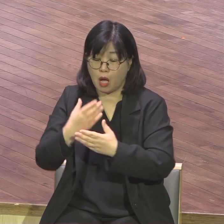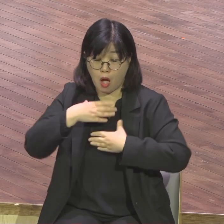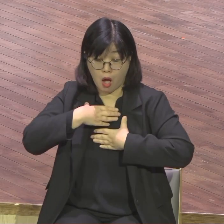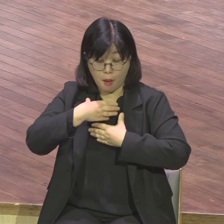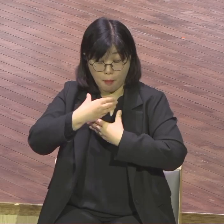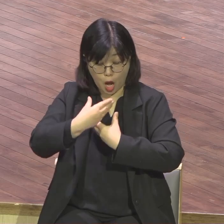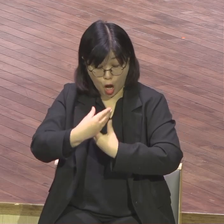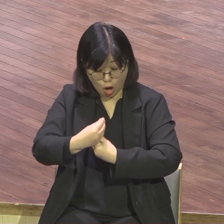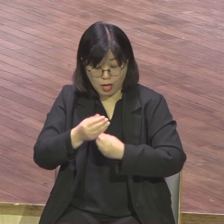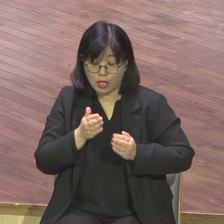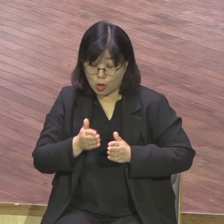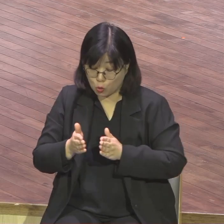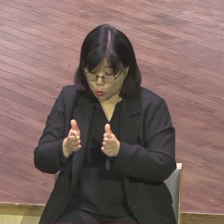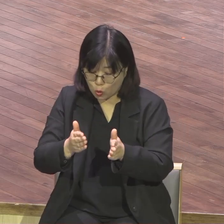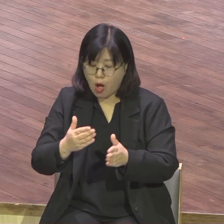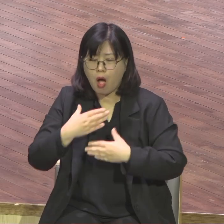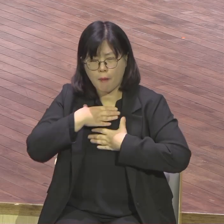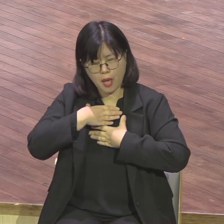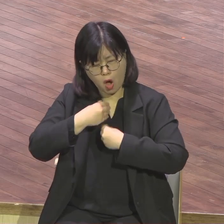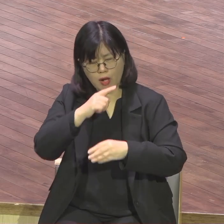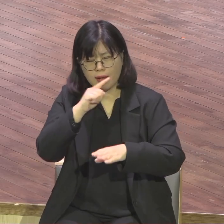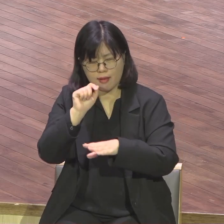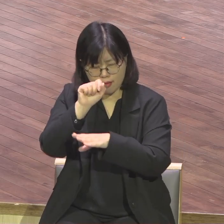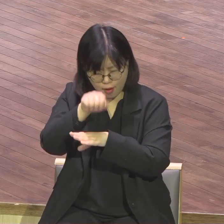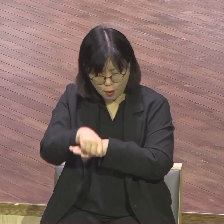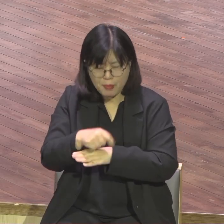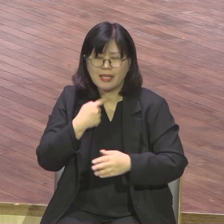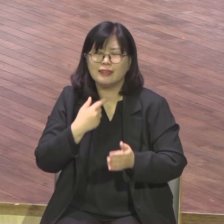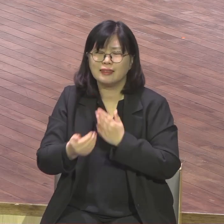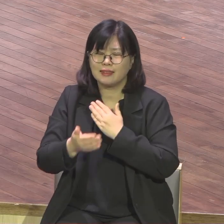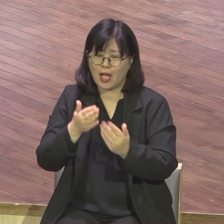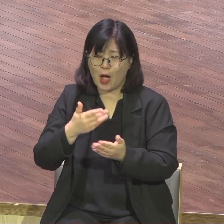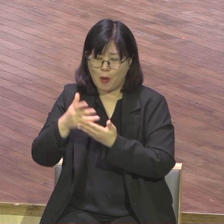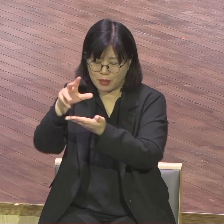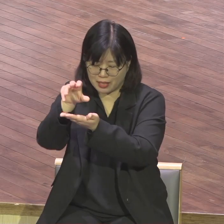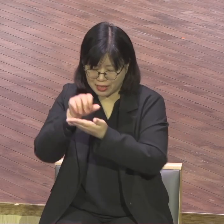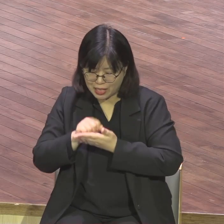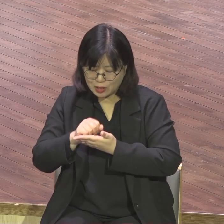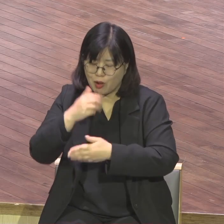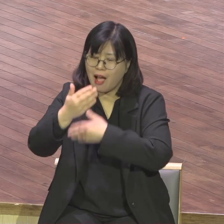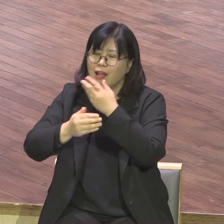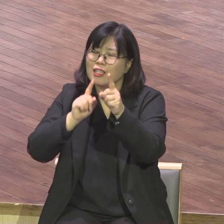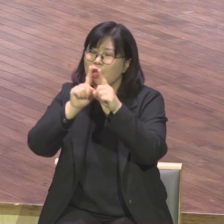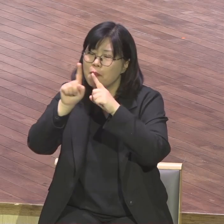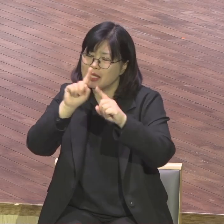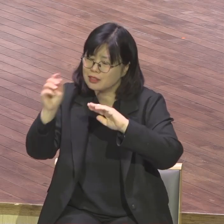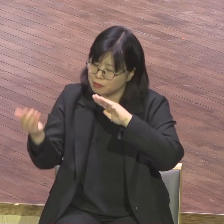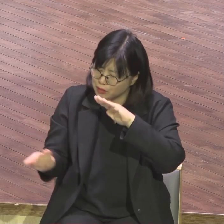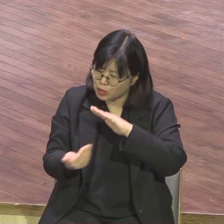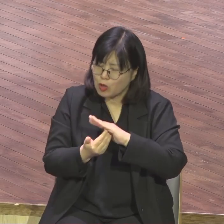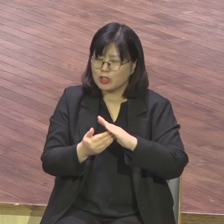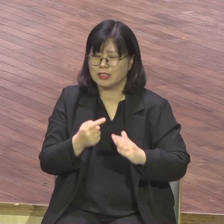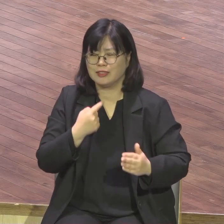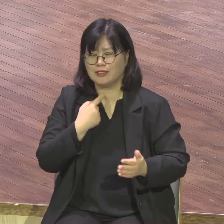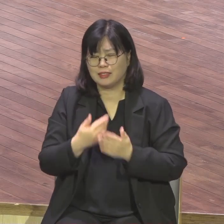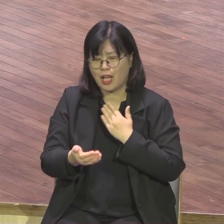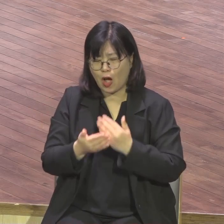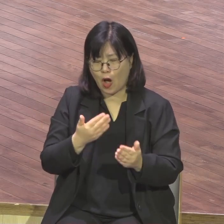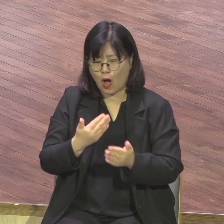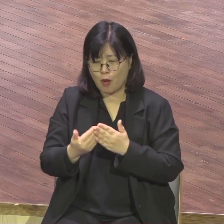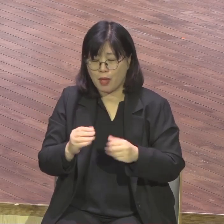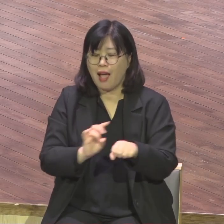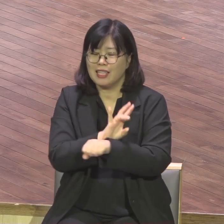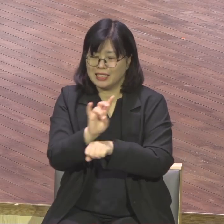통로, 평강의 열매, 이 기도 속에서 모든 말씀의 성취를 체험하며 언제나